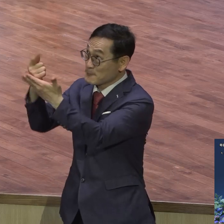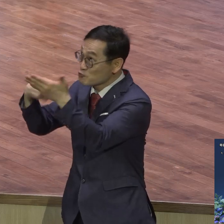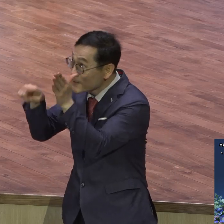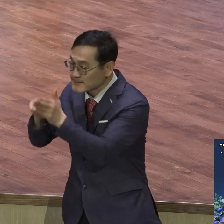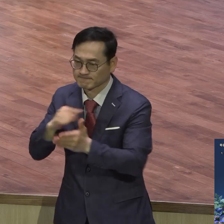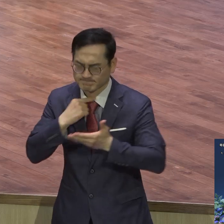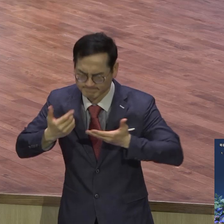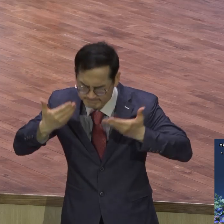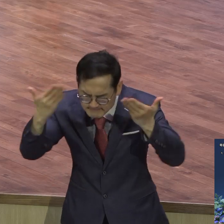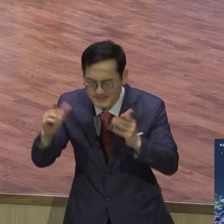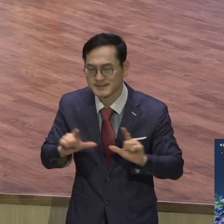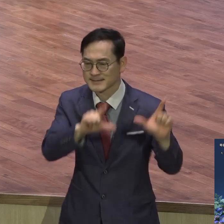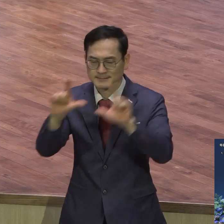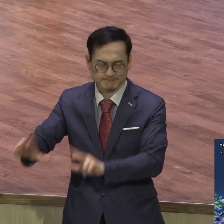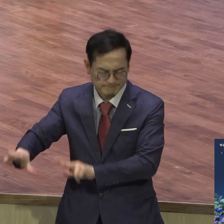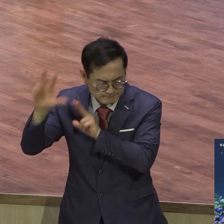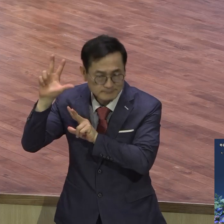생을 데리고 살아야 되겠구나